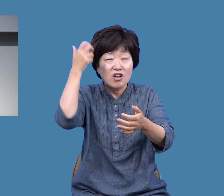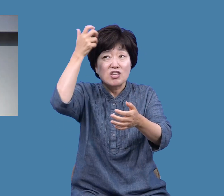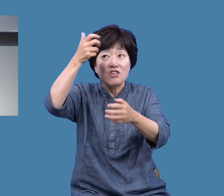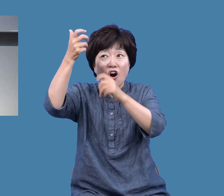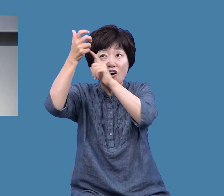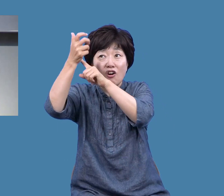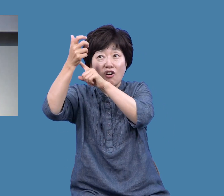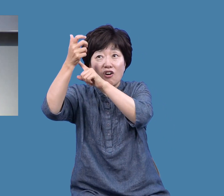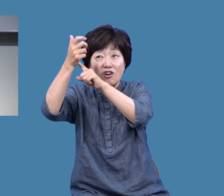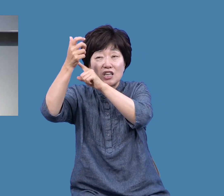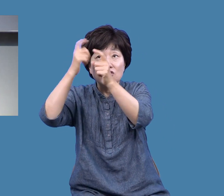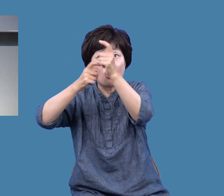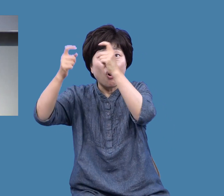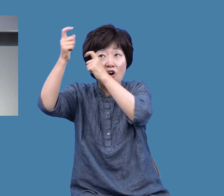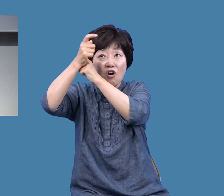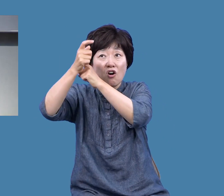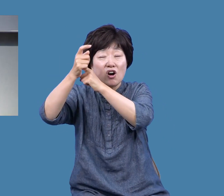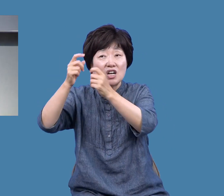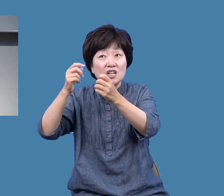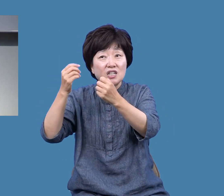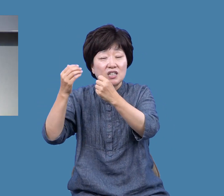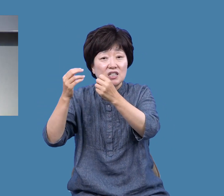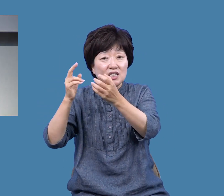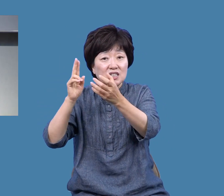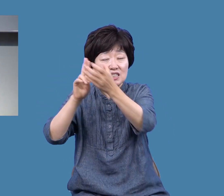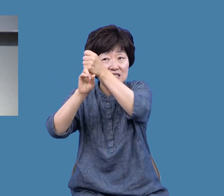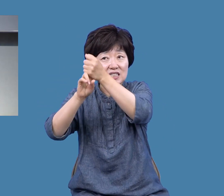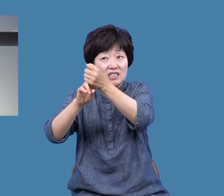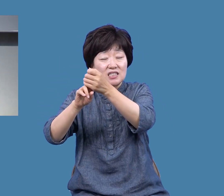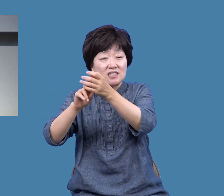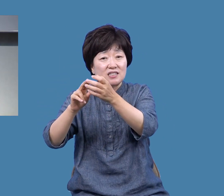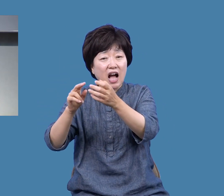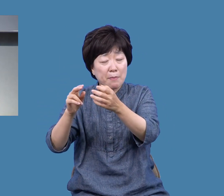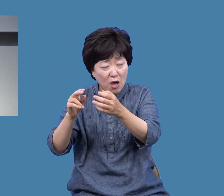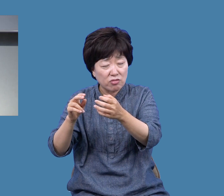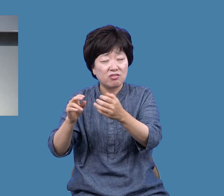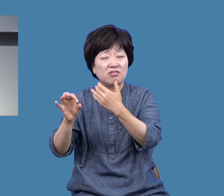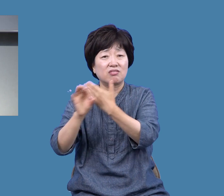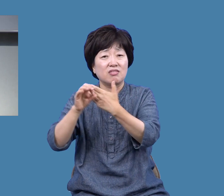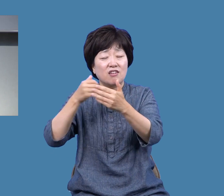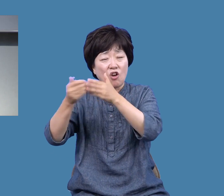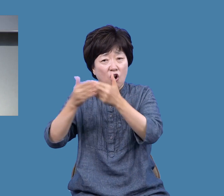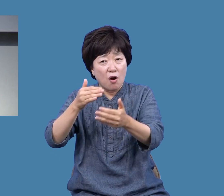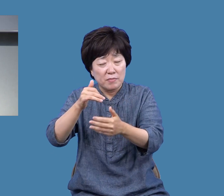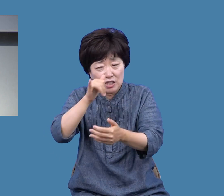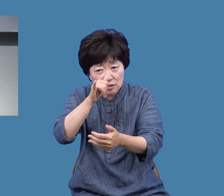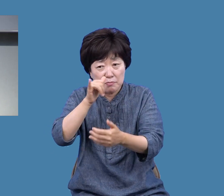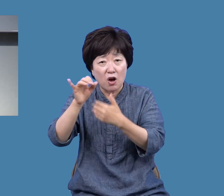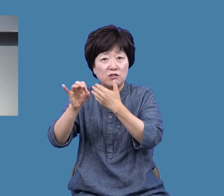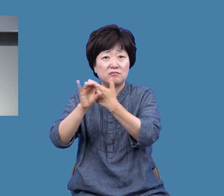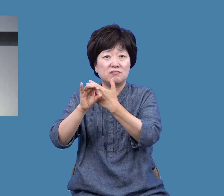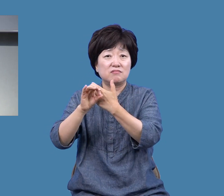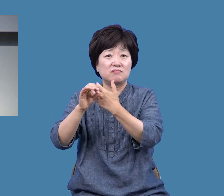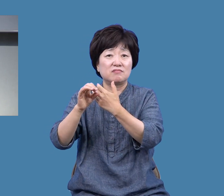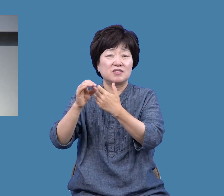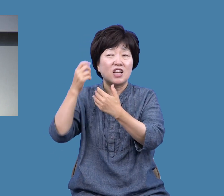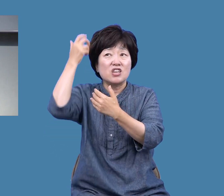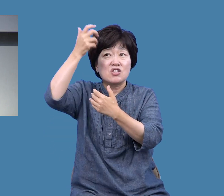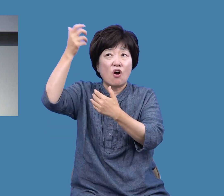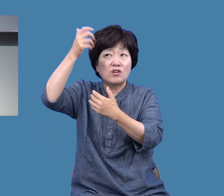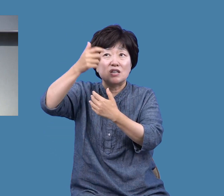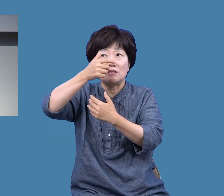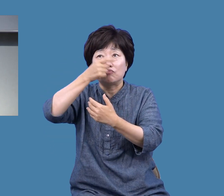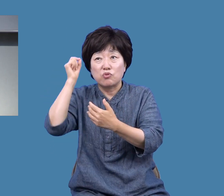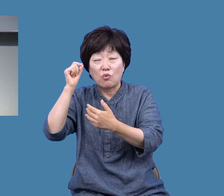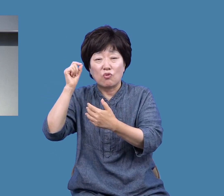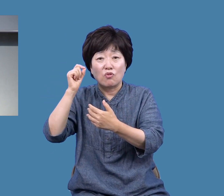안에 완전해. 근데 그걸 조금 더 경험하느냐 경험하지 못하느냐는 차이일 뿐이지, 그거 경험하지 못한다고 영이 열등한 것도